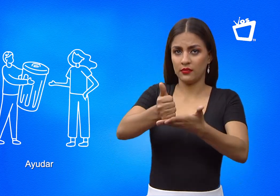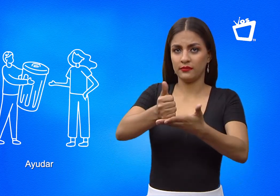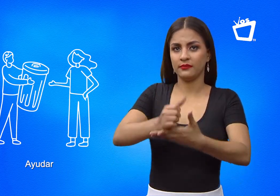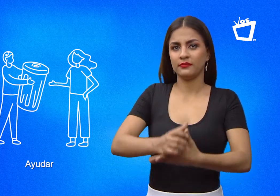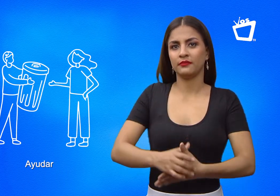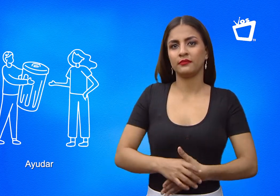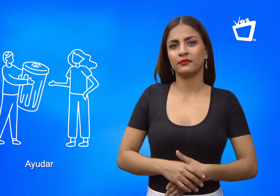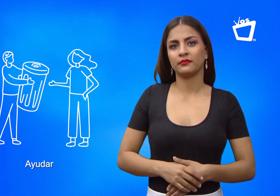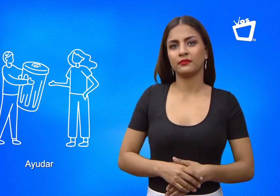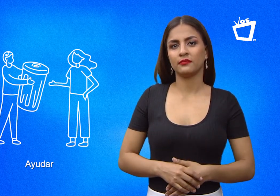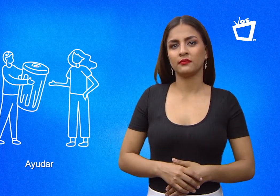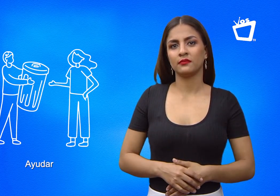Ayudar.